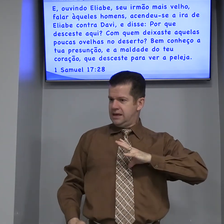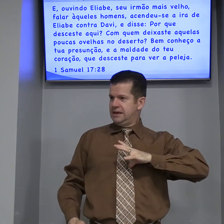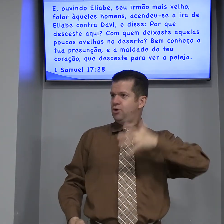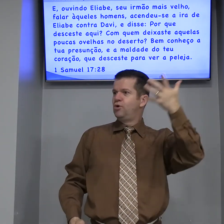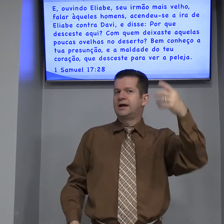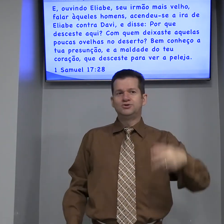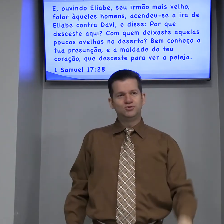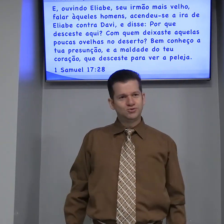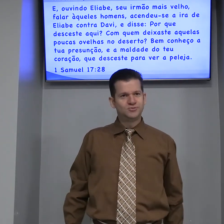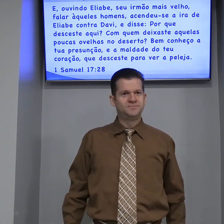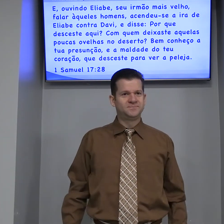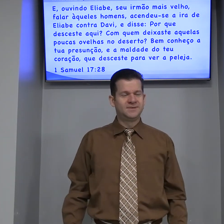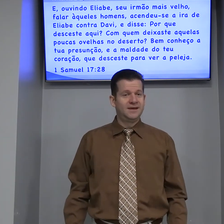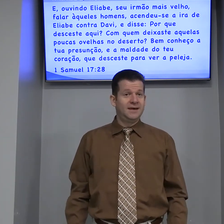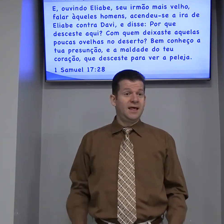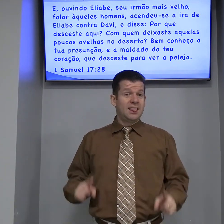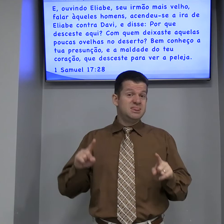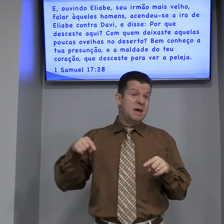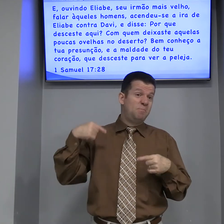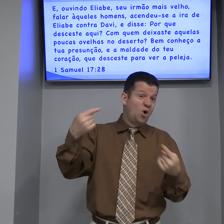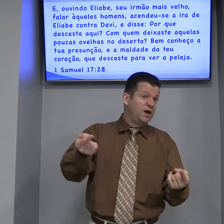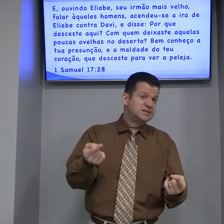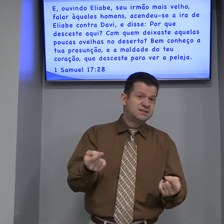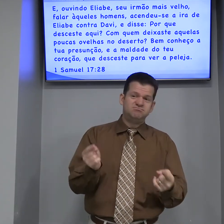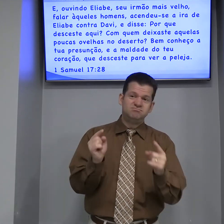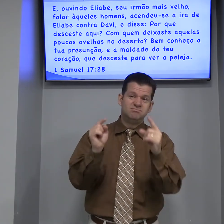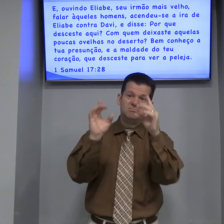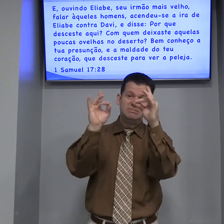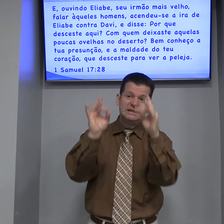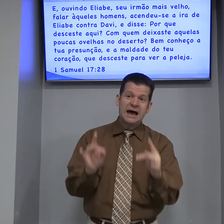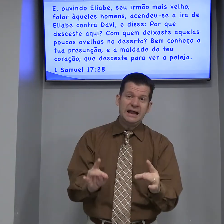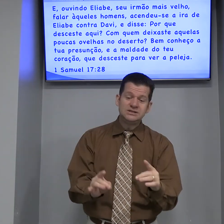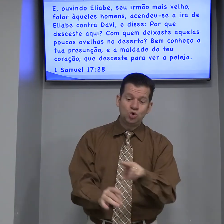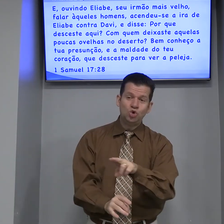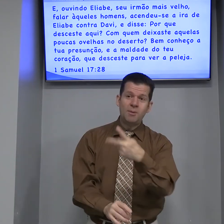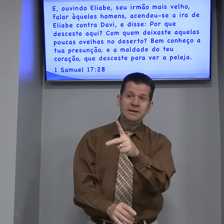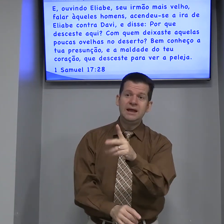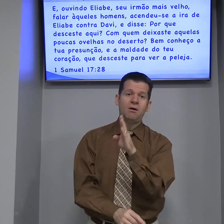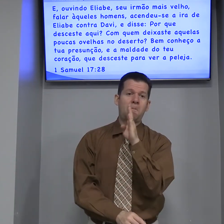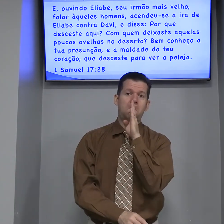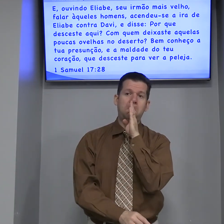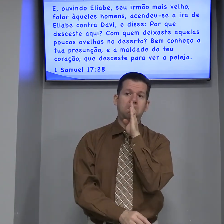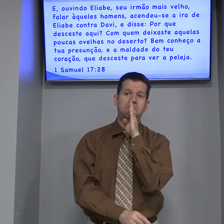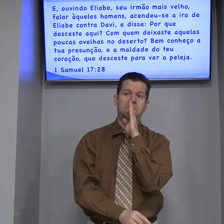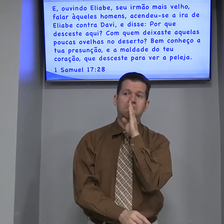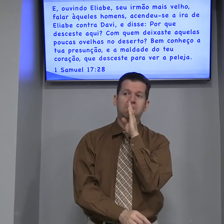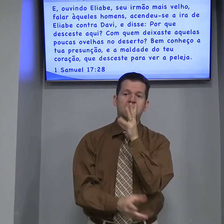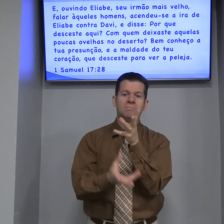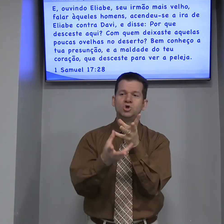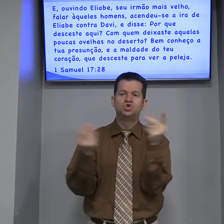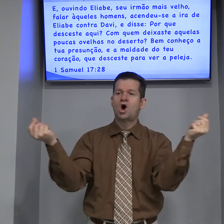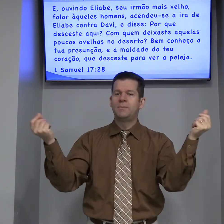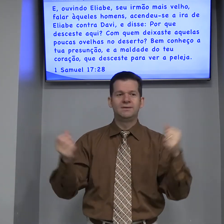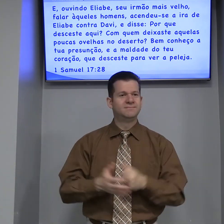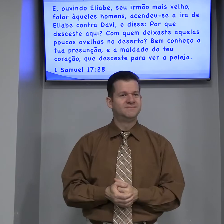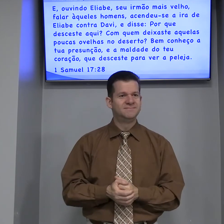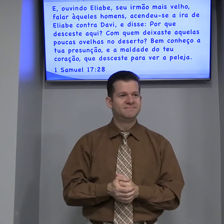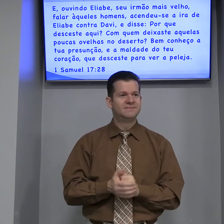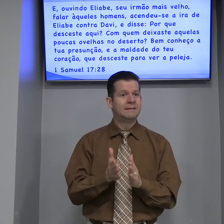e corajoso. Depois, detalhes, o nome dele, ó, some. Não